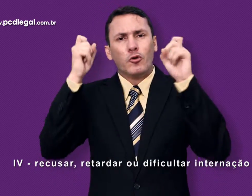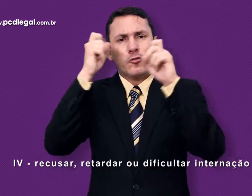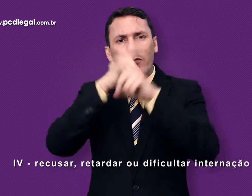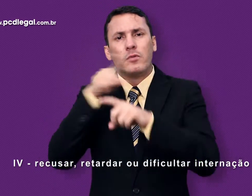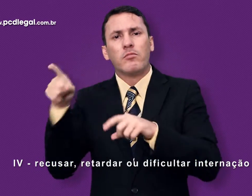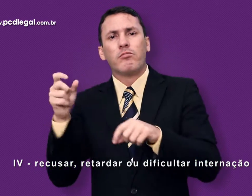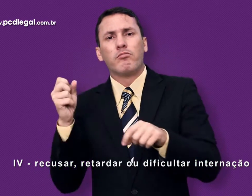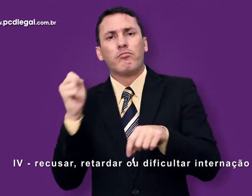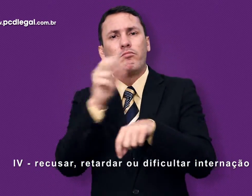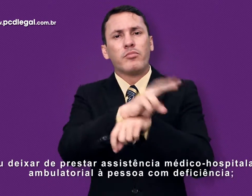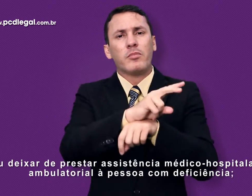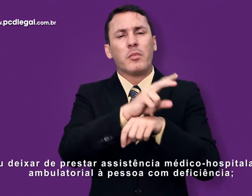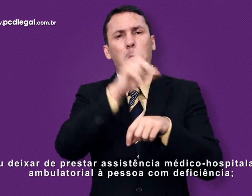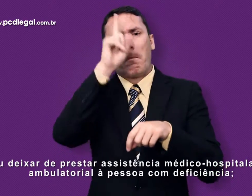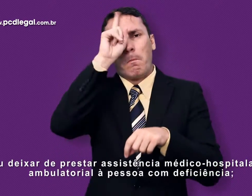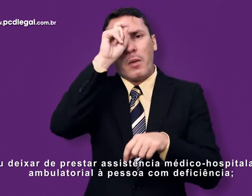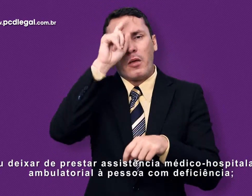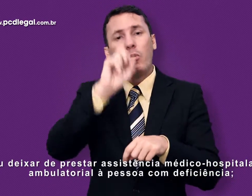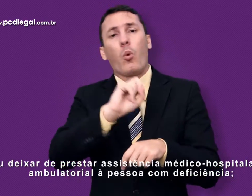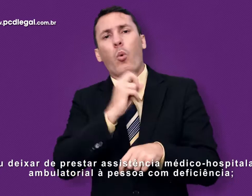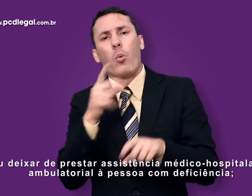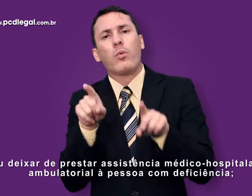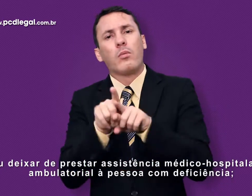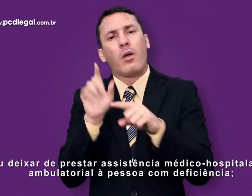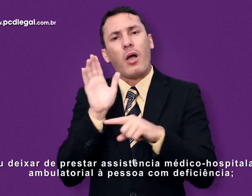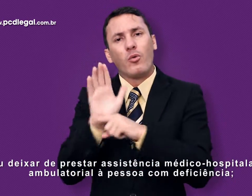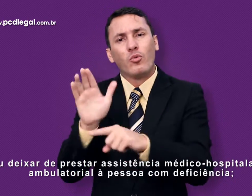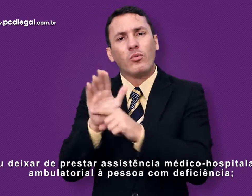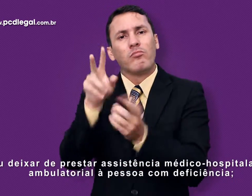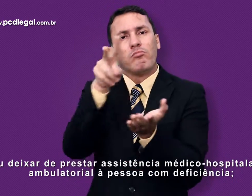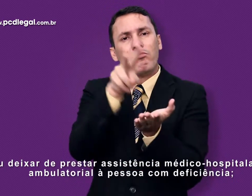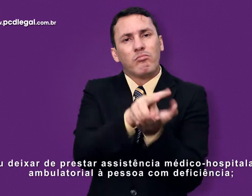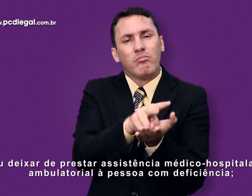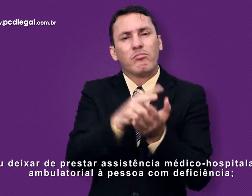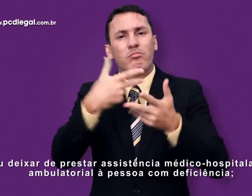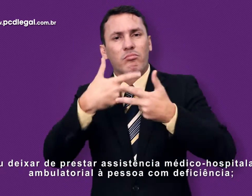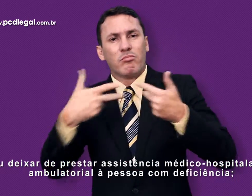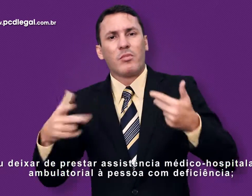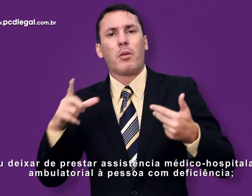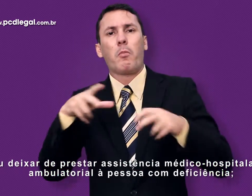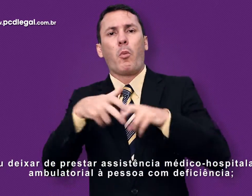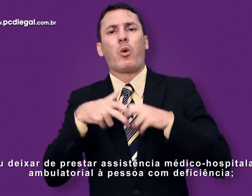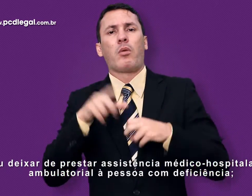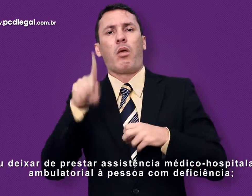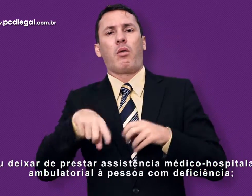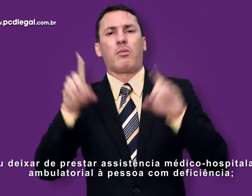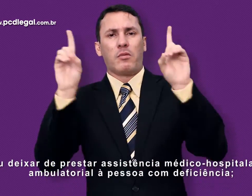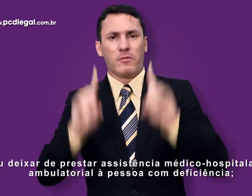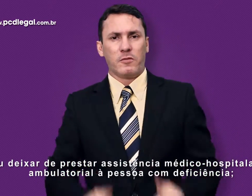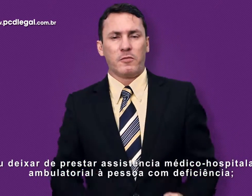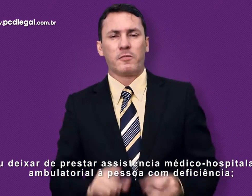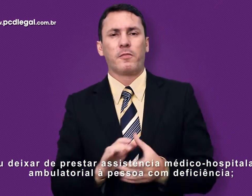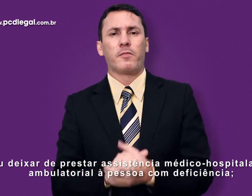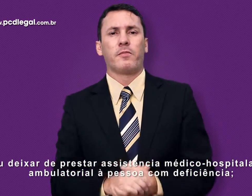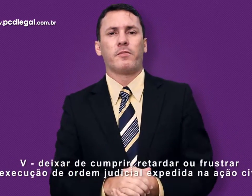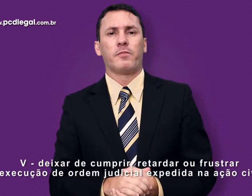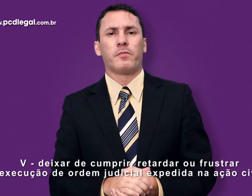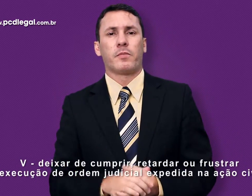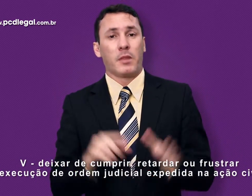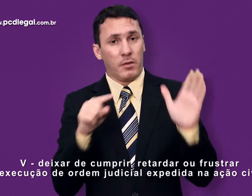dificultar internação ou deixar de prestar assistência médico-hospitalar e ambulatorial à pessoa com deficiência. Inciso